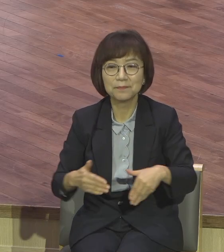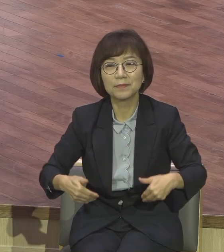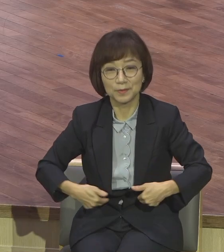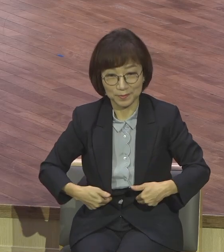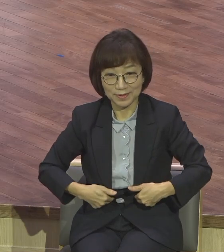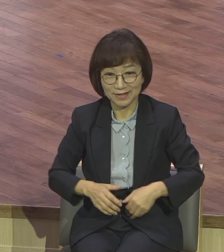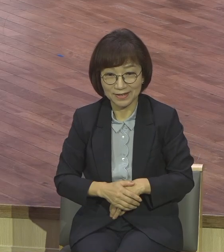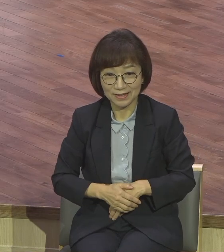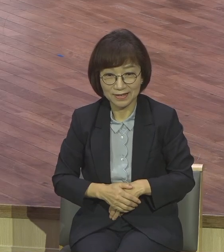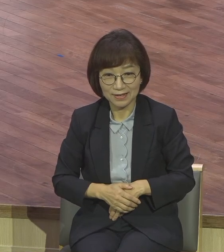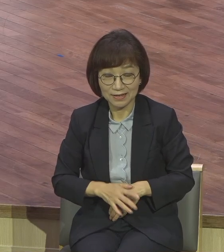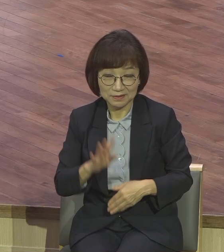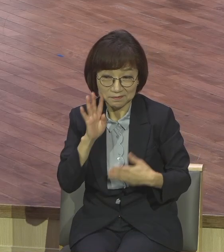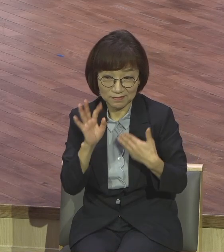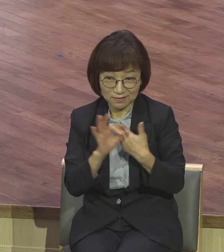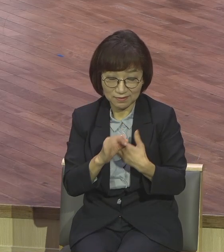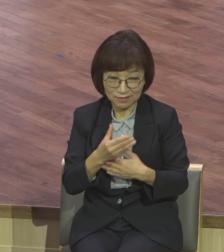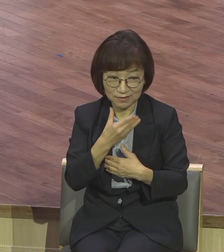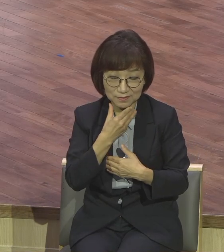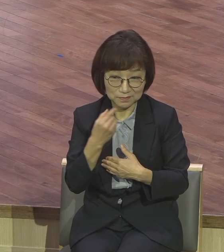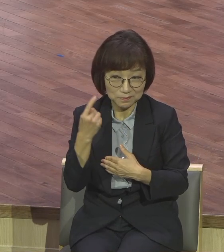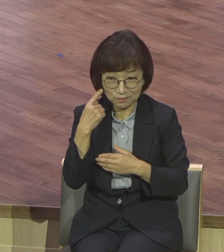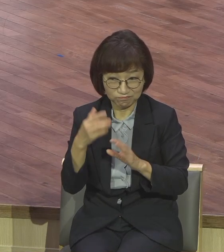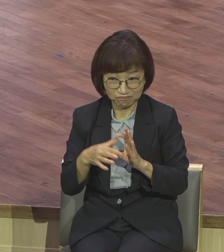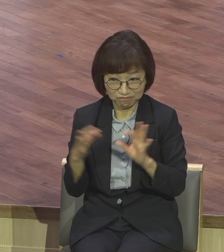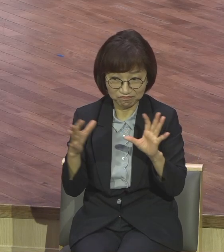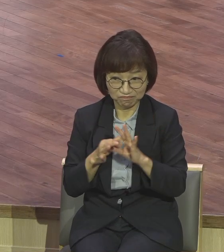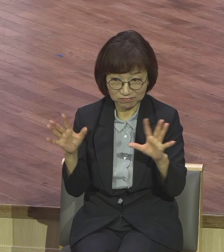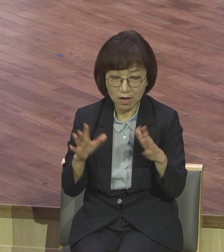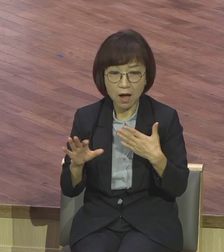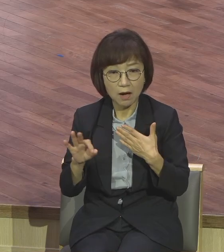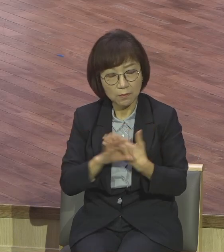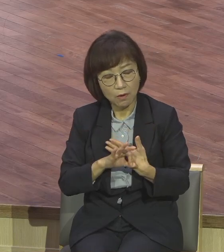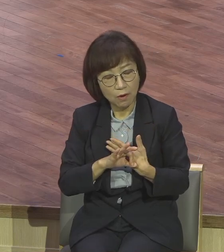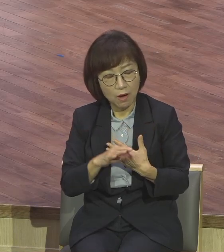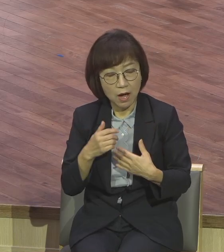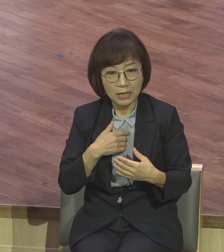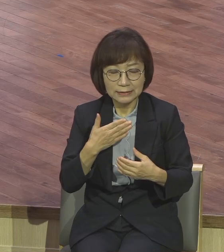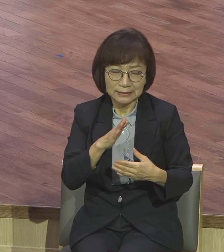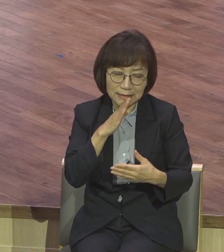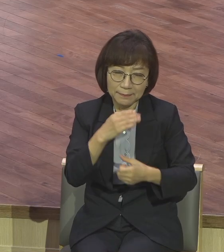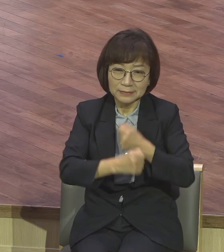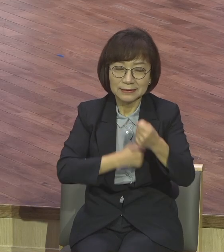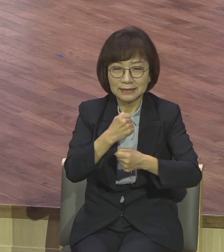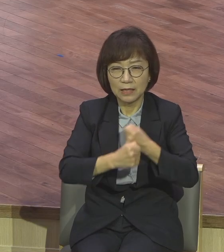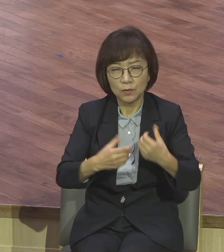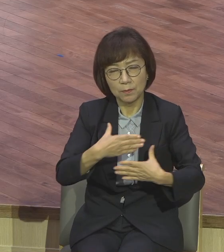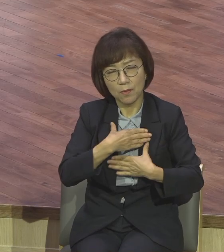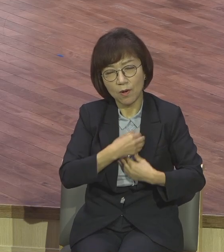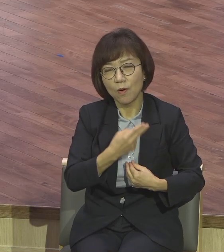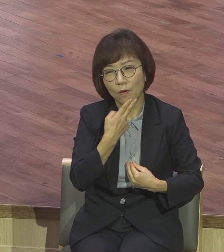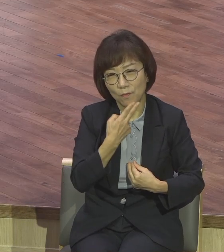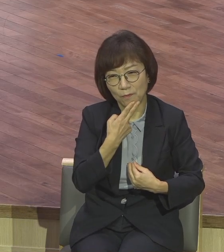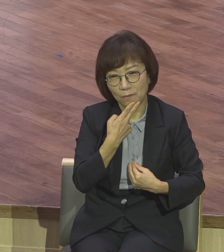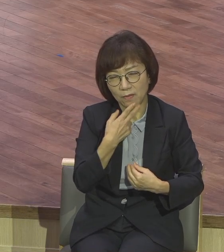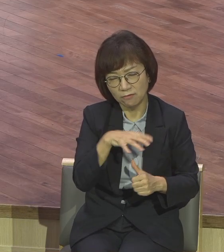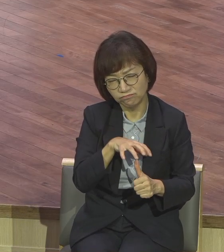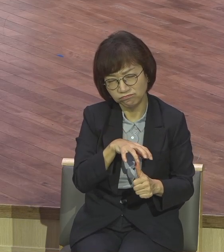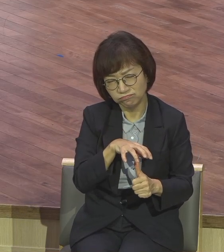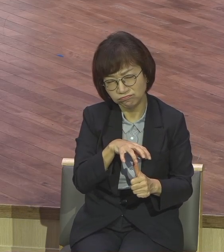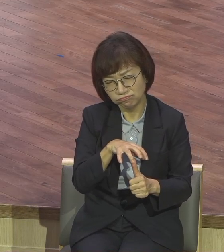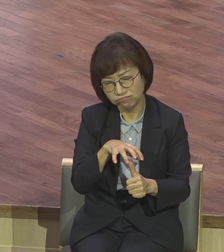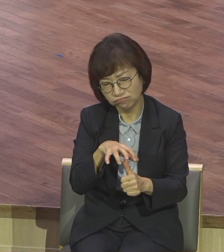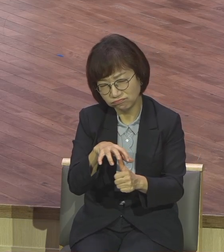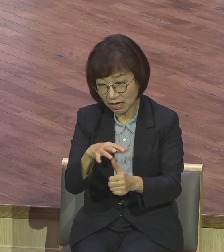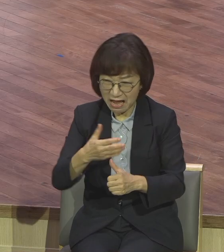환경과 상관없이 참 자유를 누리지 못합니다. 자유 반대는 묶이는 거예요.